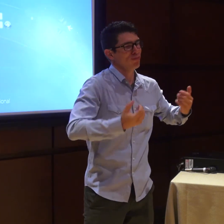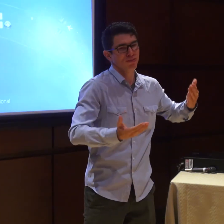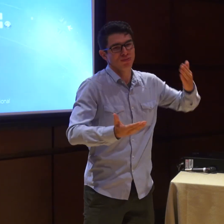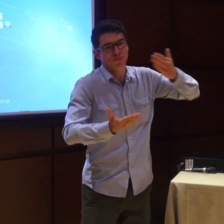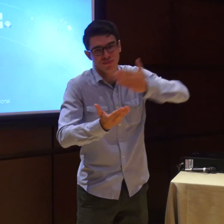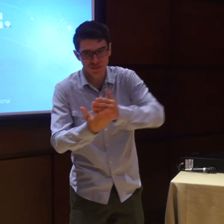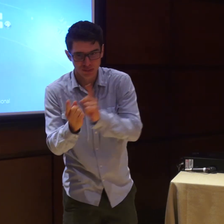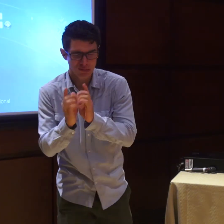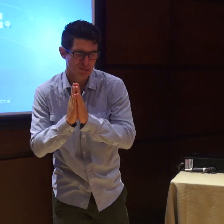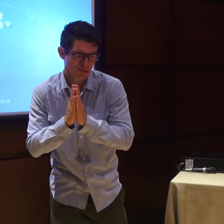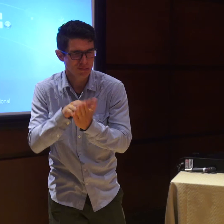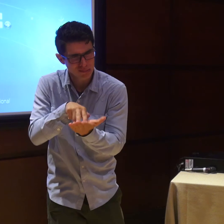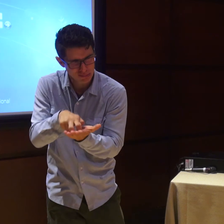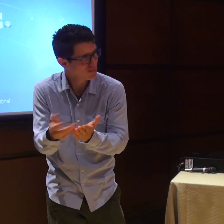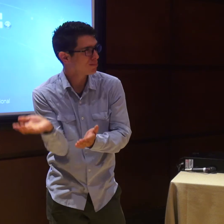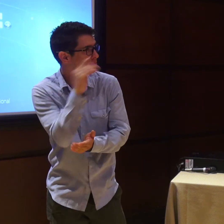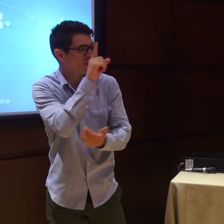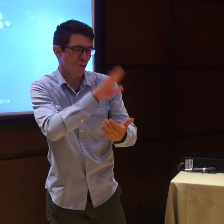sino quedarse como en sus tierras,